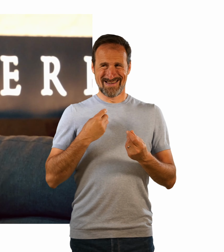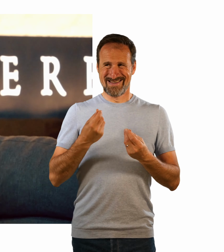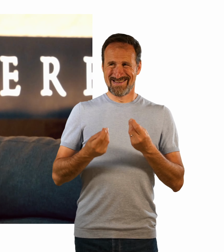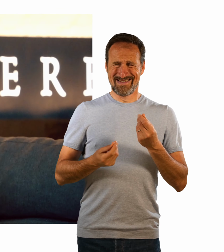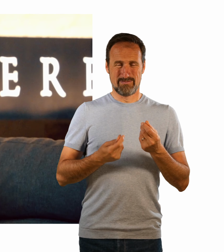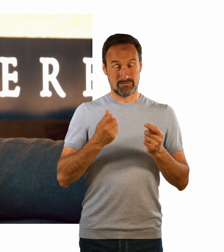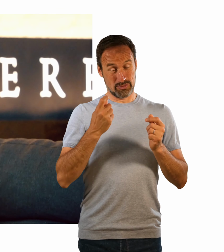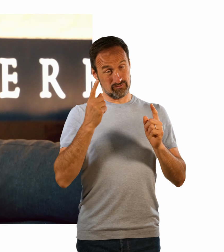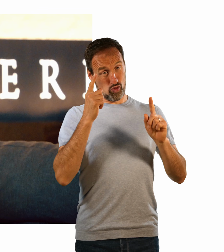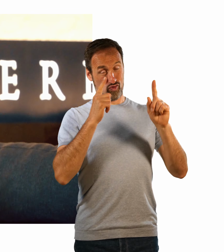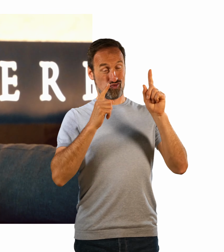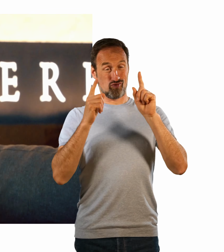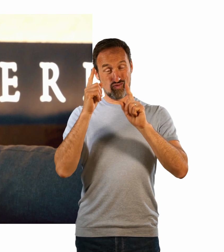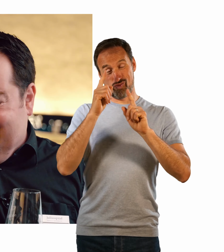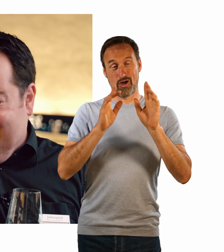angetrunken gefühlt.